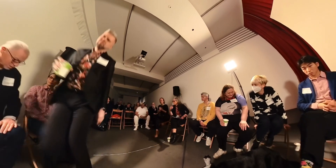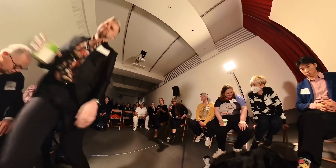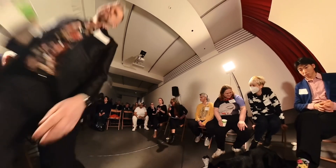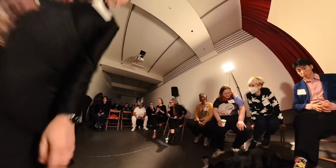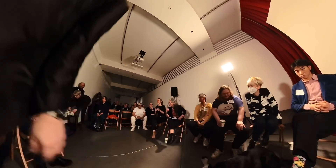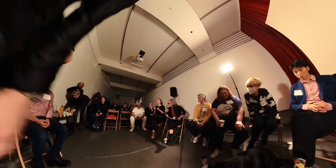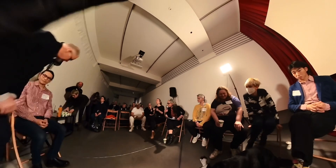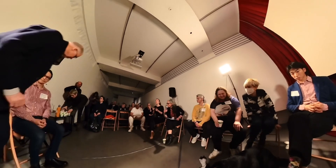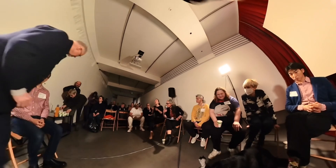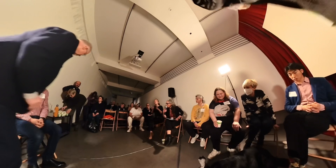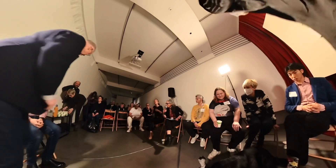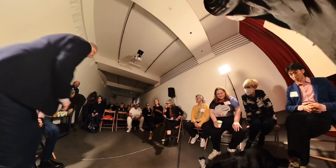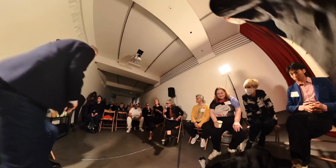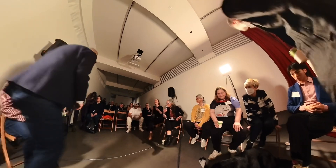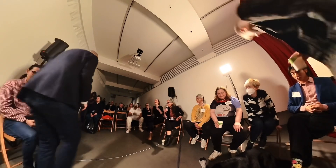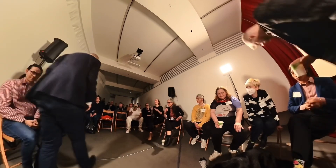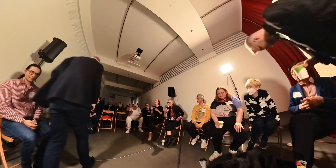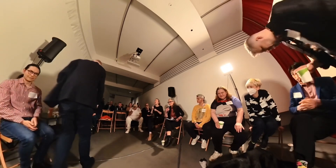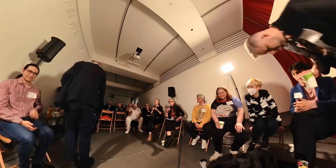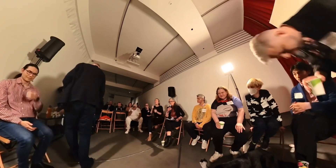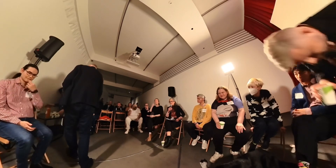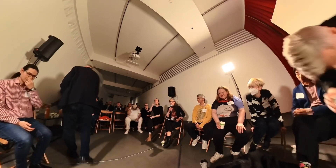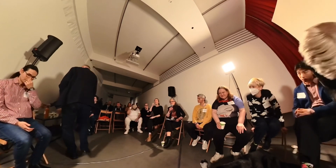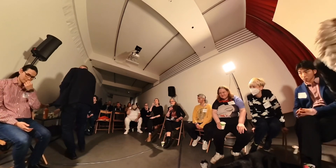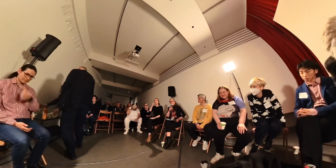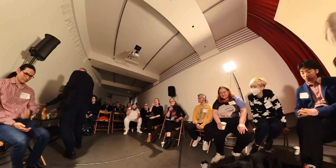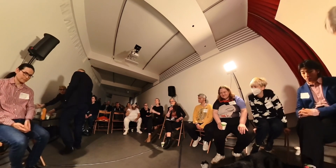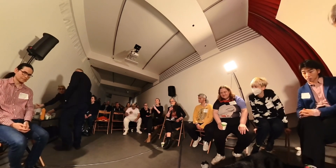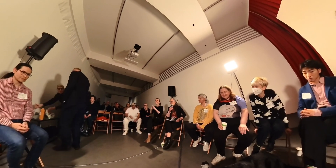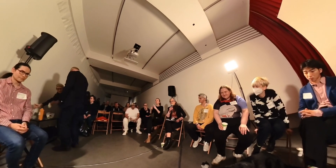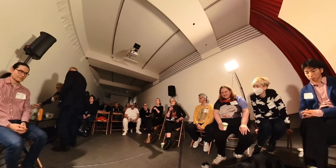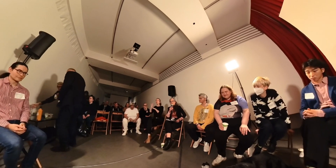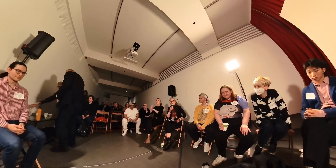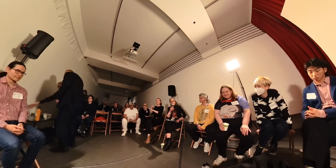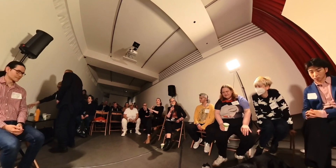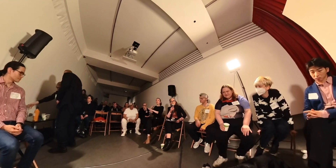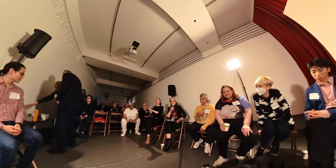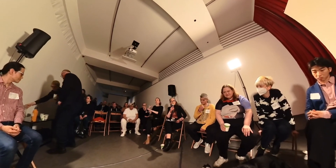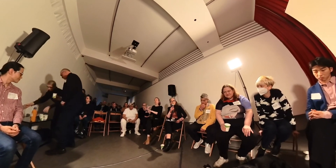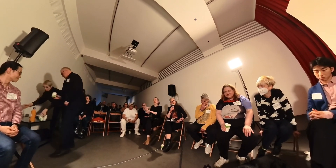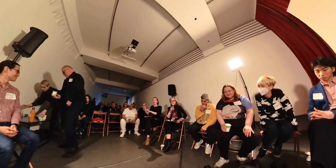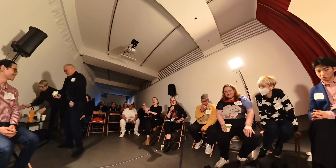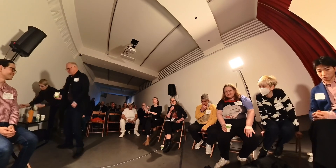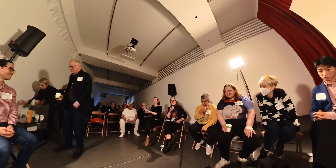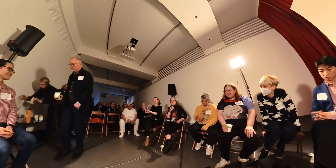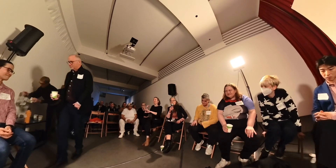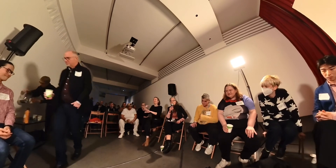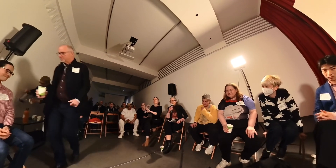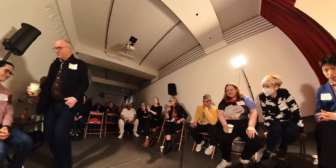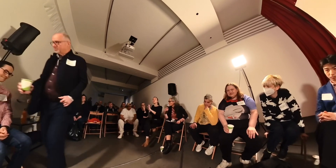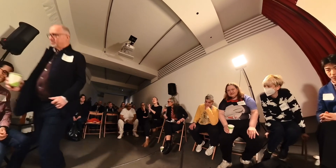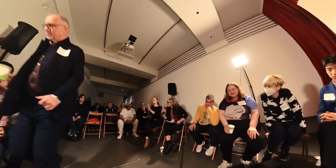musíme brát v nějakém právě tom historickém kontextu, že reagují na ten systém, který vlastně jakoby dlouhodobě furt